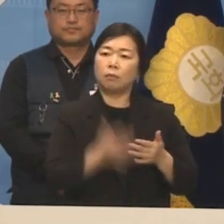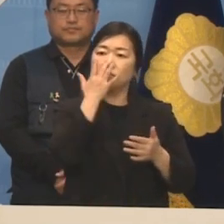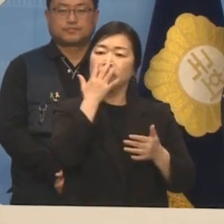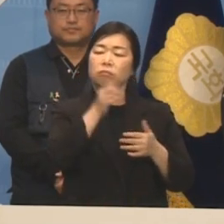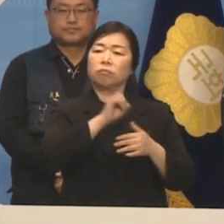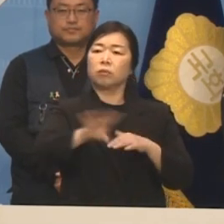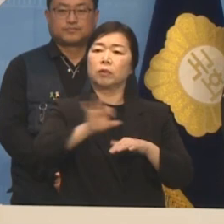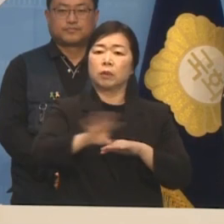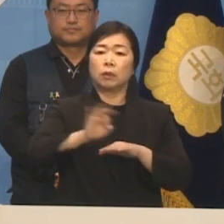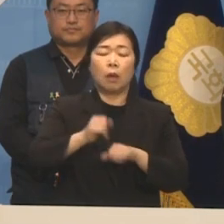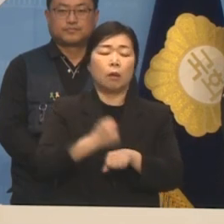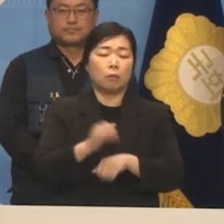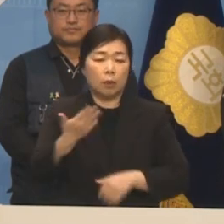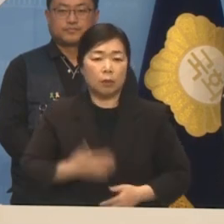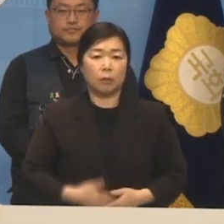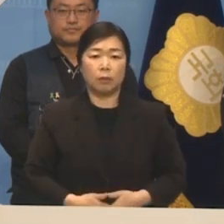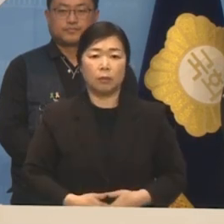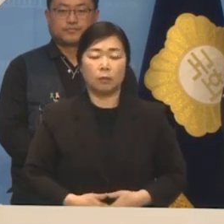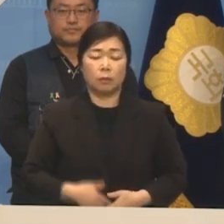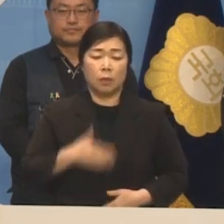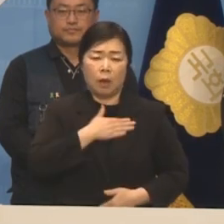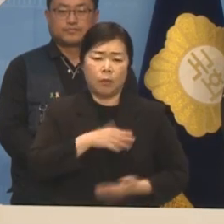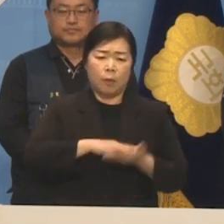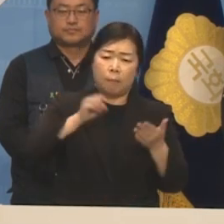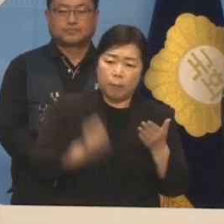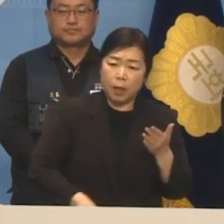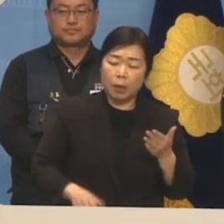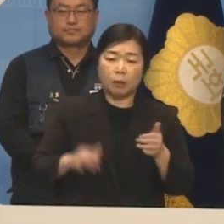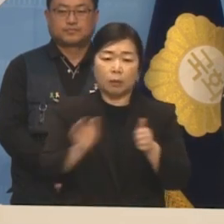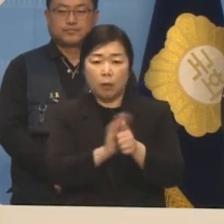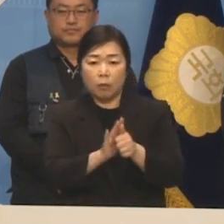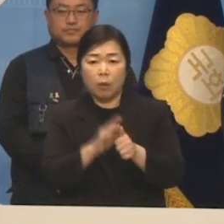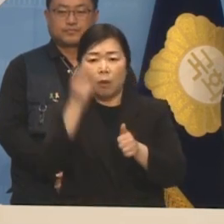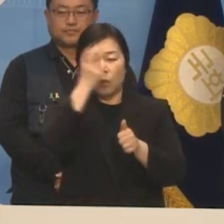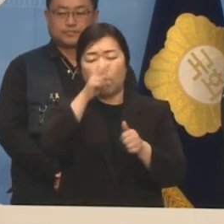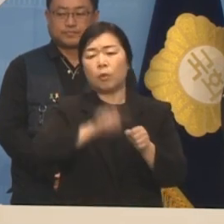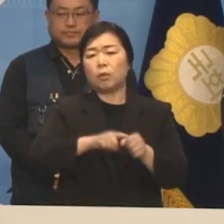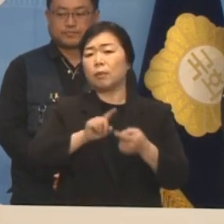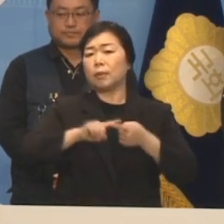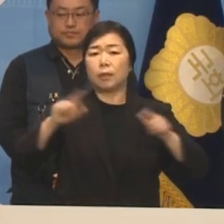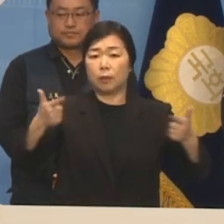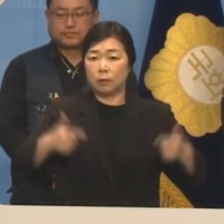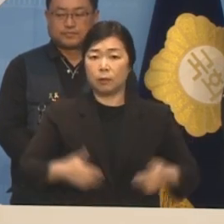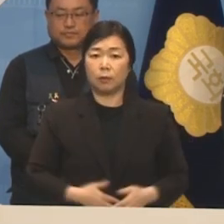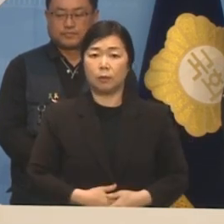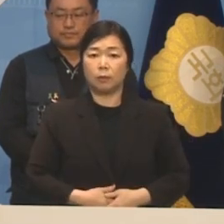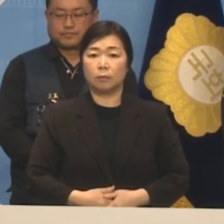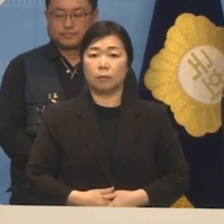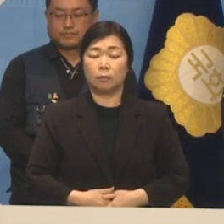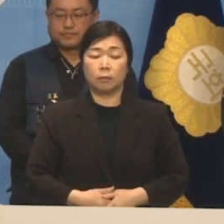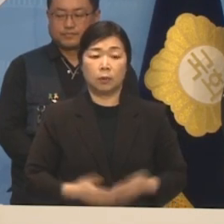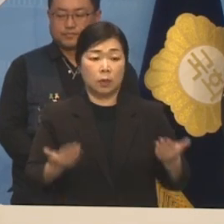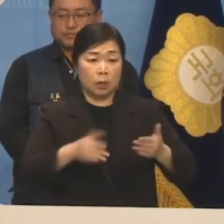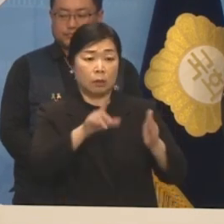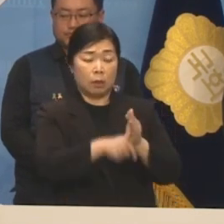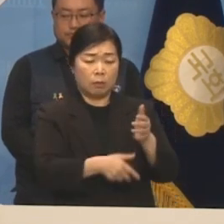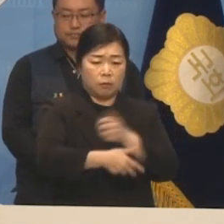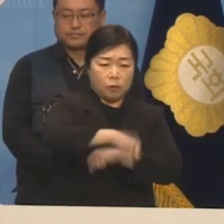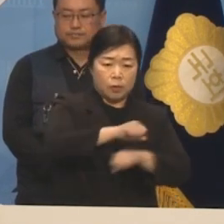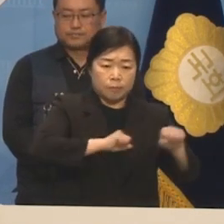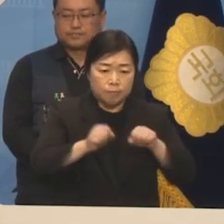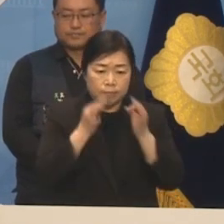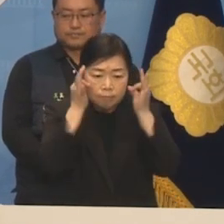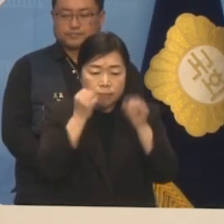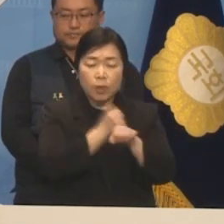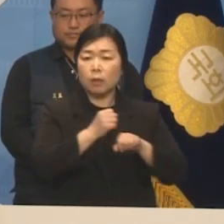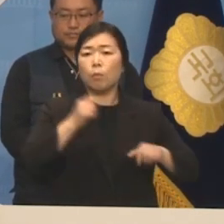이루어질 수밖에 없습니다. 감정을 배제한 케어는 돌봄의 취지에 맞지 않으며 현장에서 적극적인 케어가